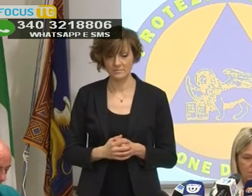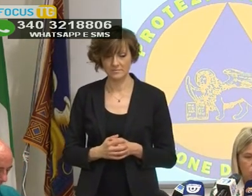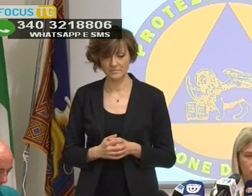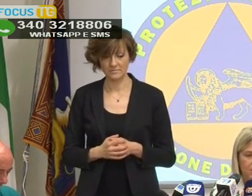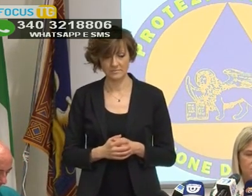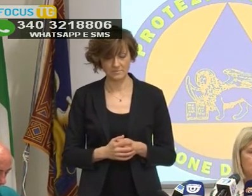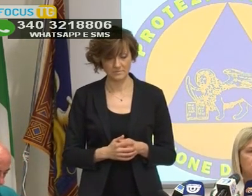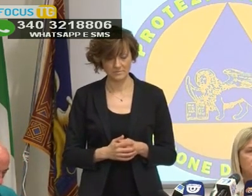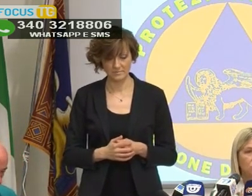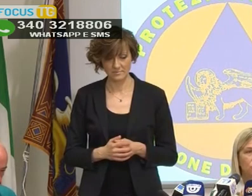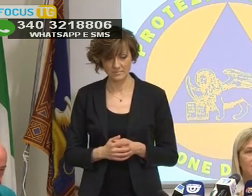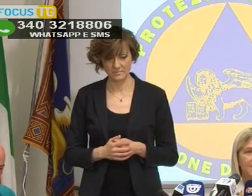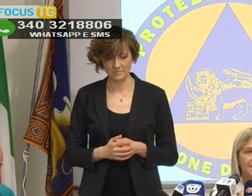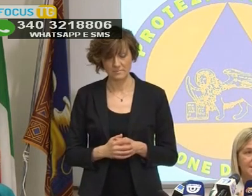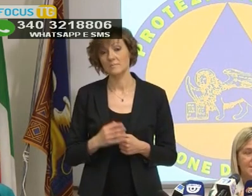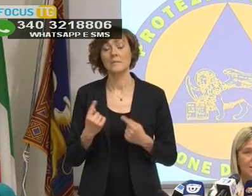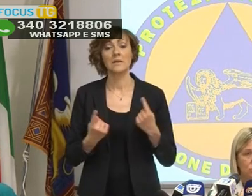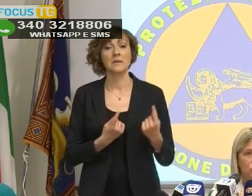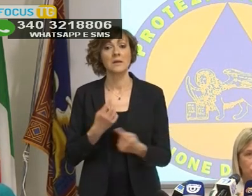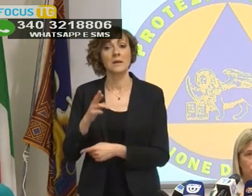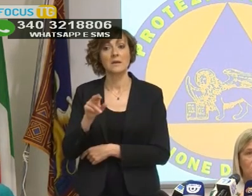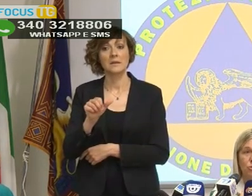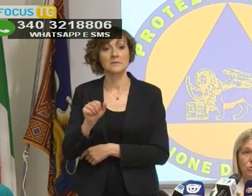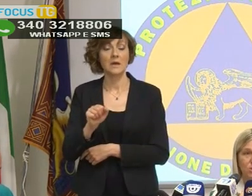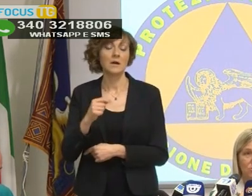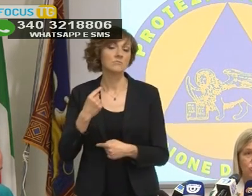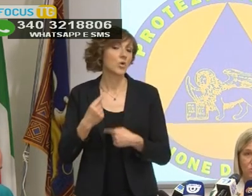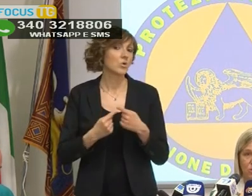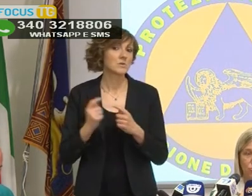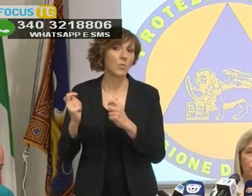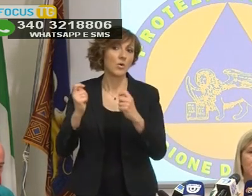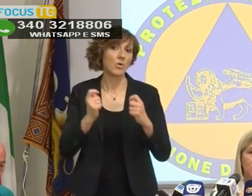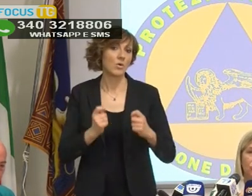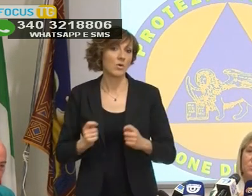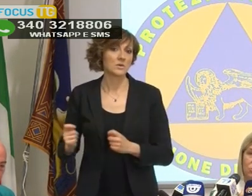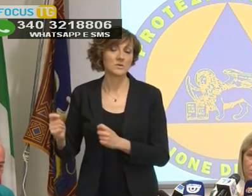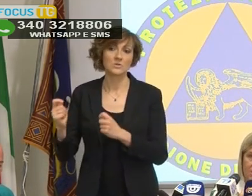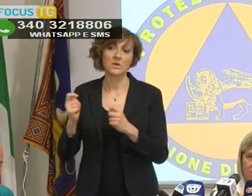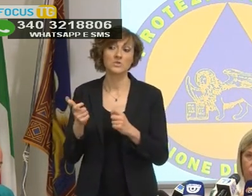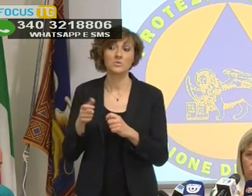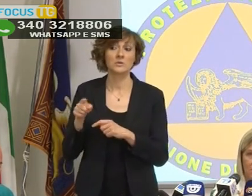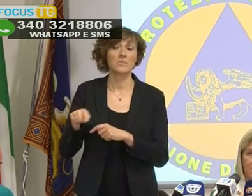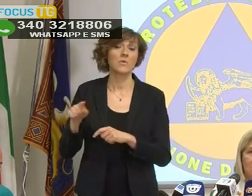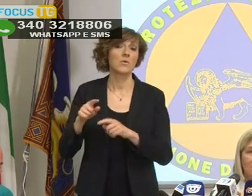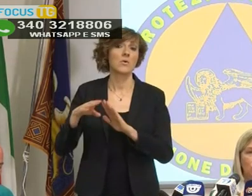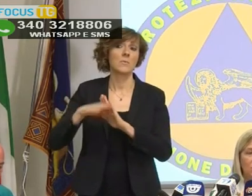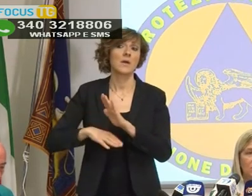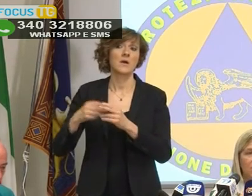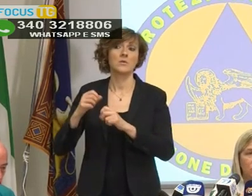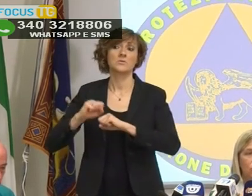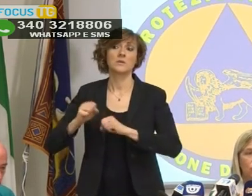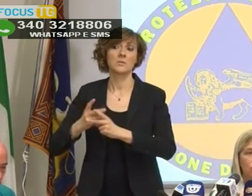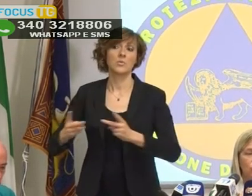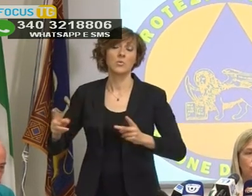Sì, allora, la situazione per quanto riguarda l'RSA continua il monitoraggio, perché loro rientrano nel piano di sanità pubblica.